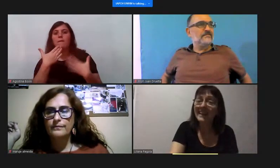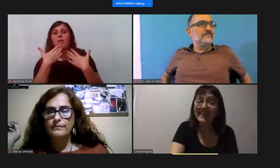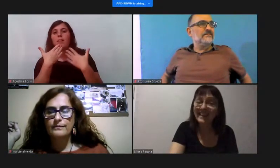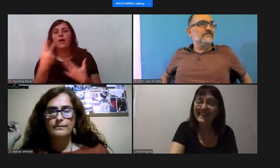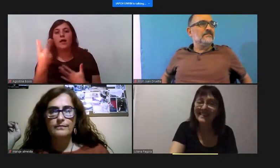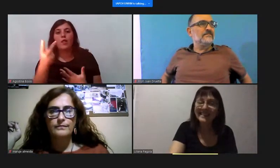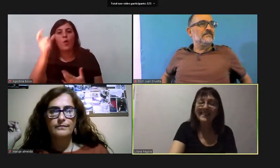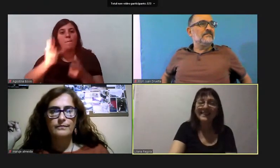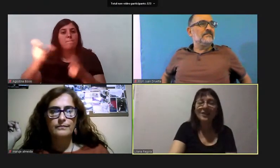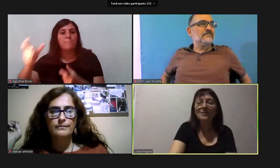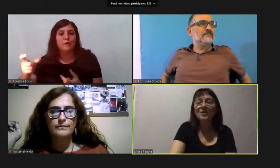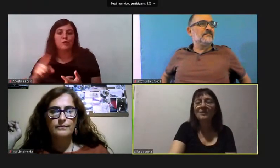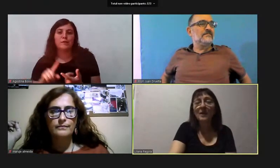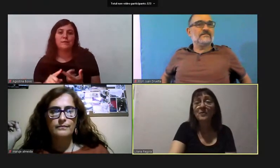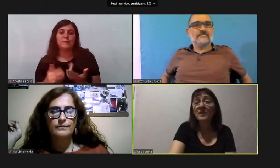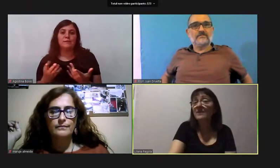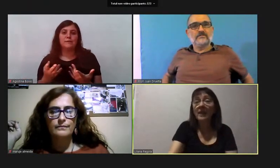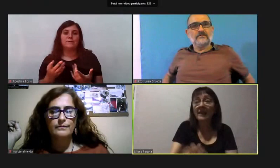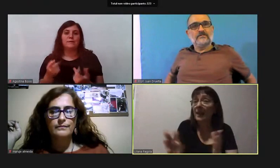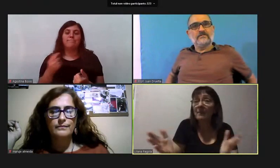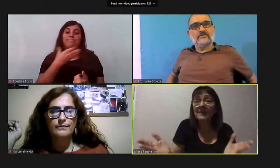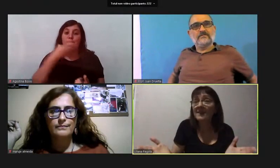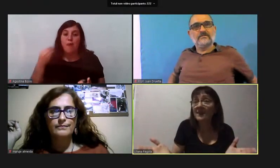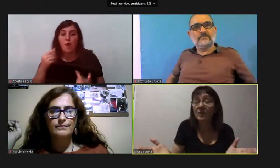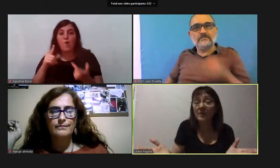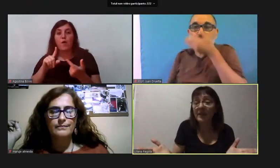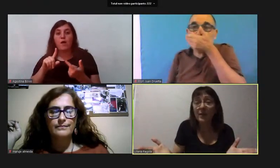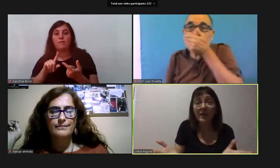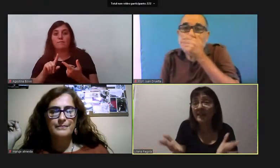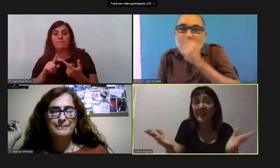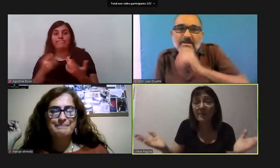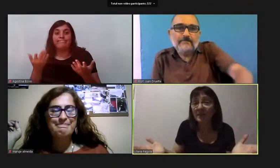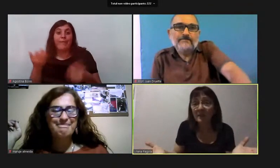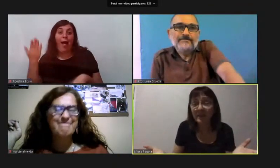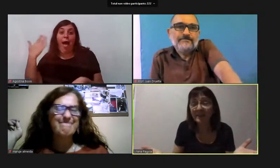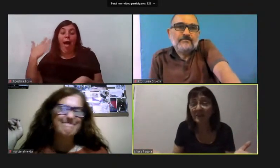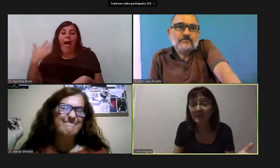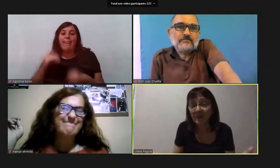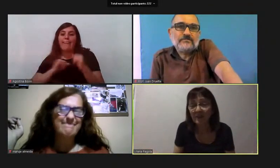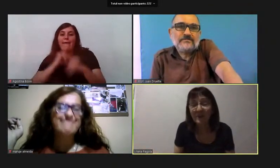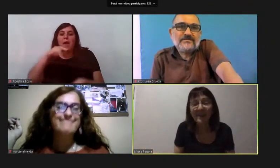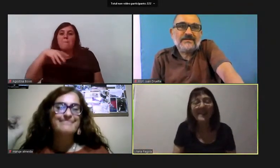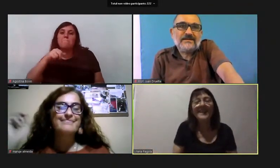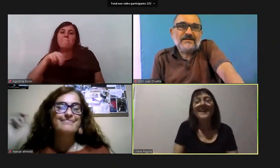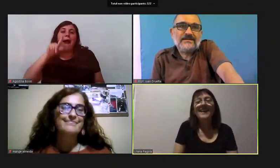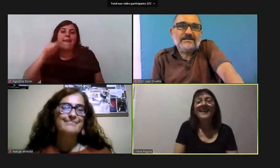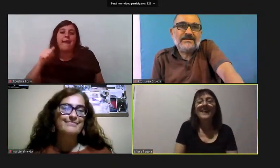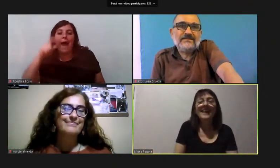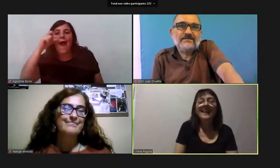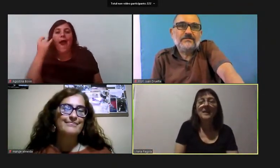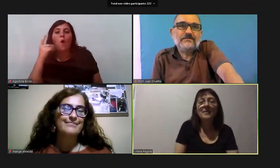tan queridas, como son Maruje. Empecé diciéndote María Eugenia y ya después terminé diciéndote Maruje,